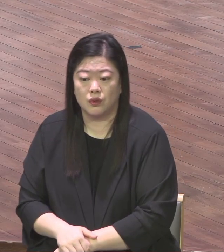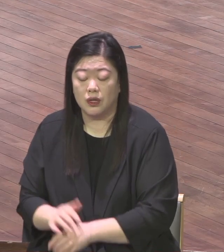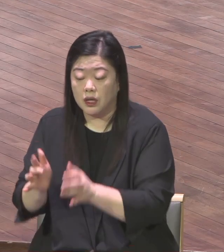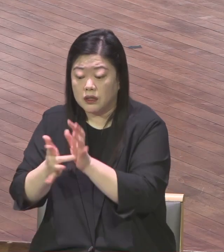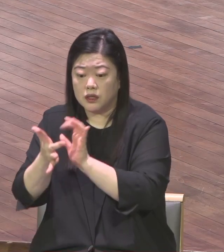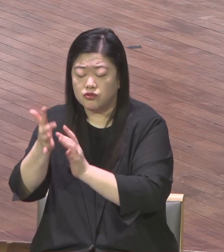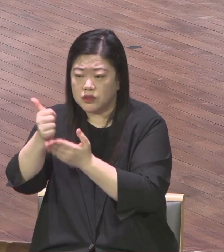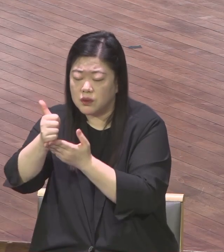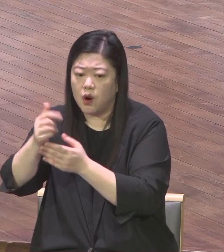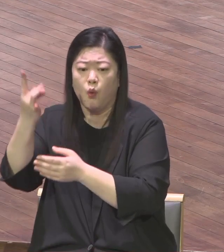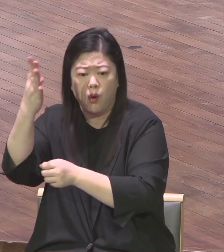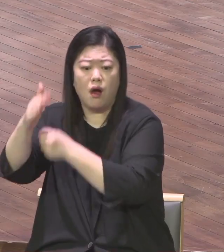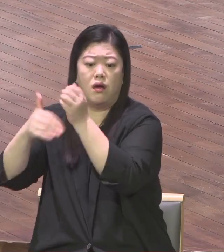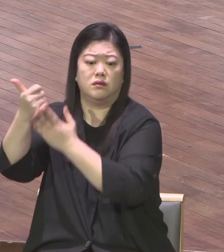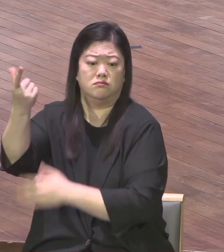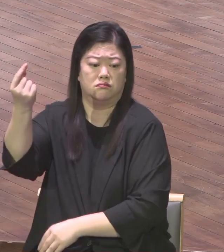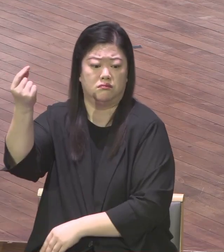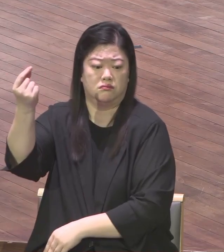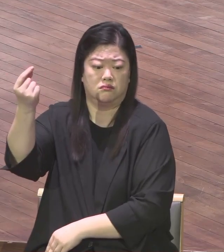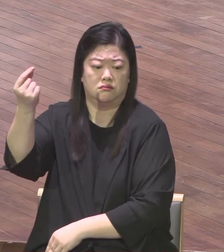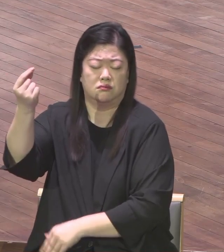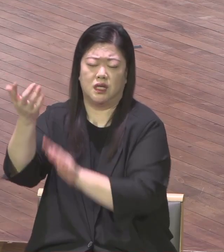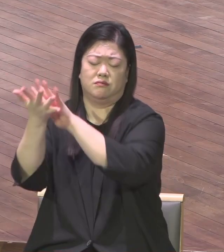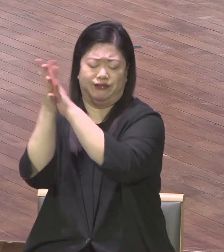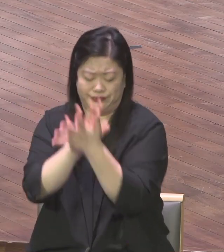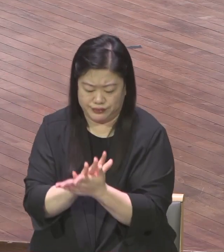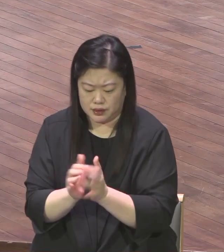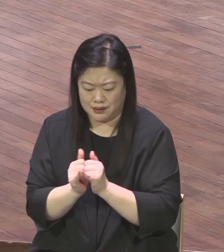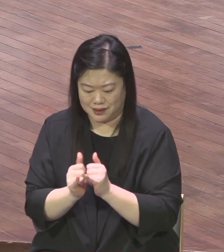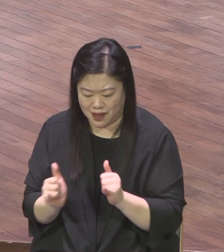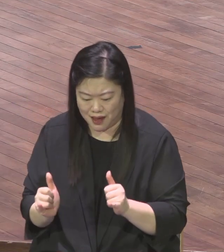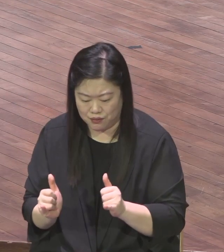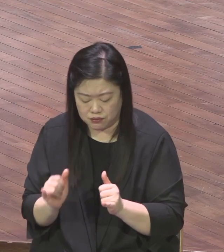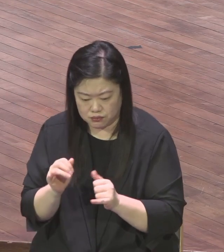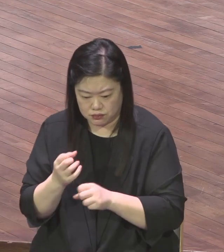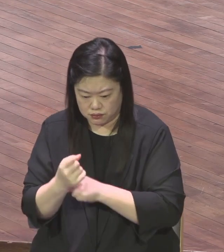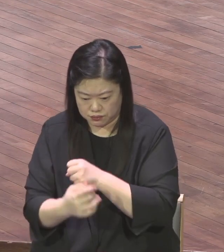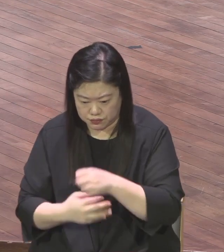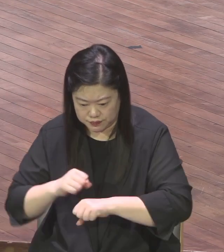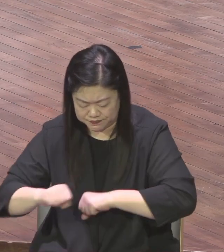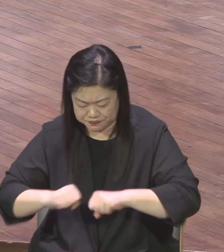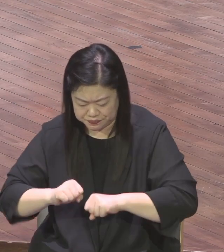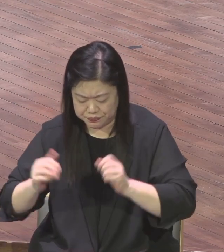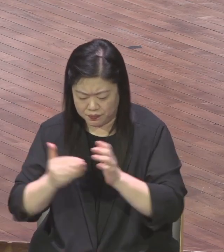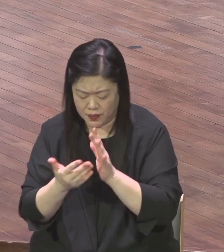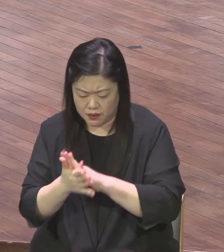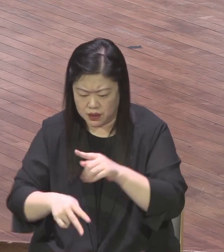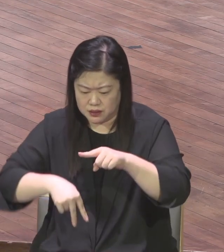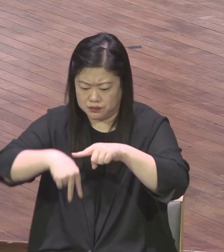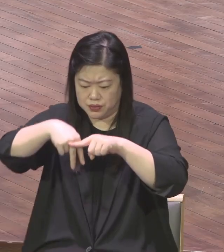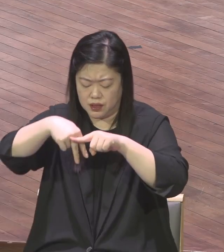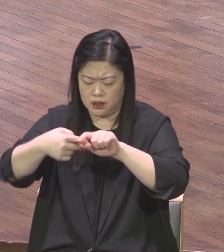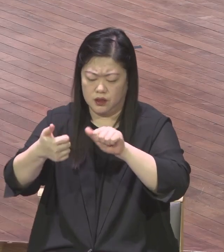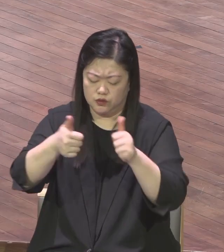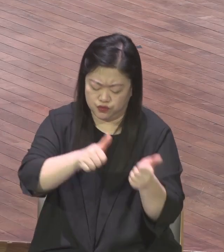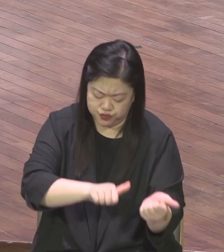죽었다가 또 무덤 속에 들어갔다가 며칠만 또 부활을. 하나님이신데 왜 그 과정을 거쳐야